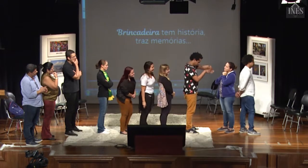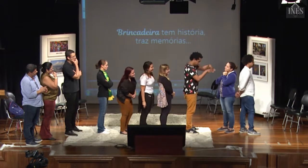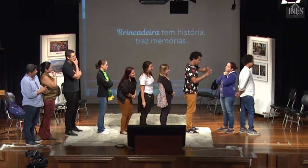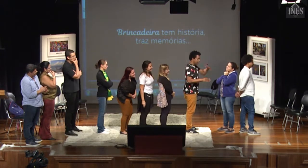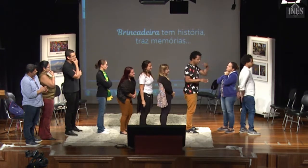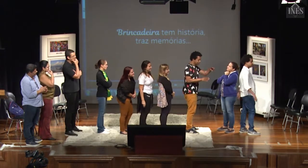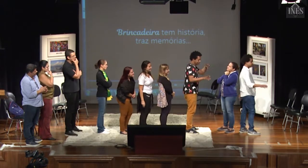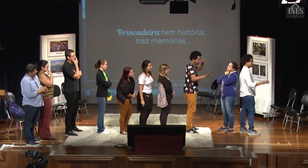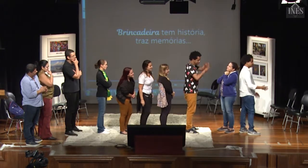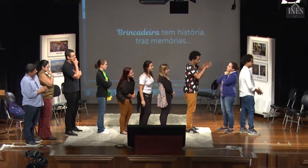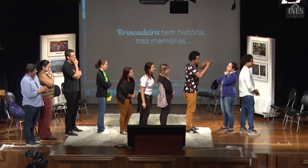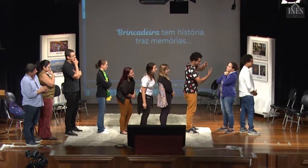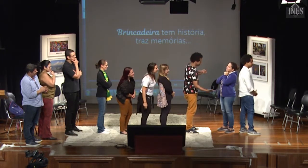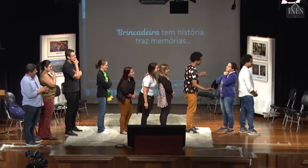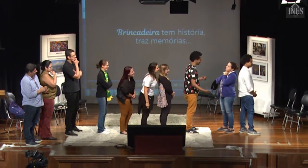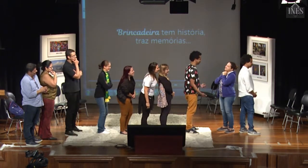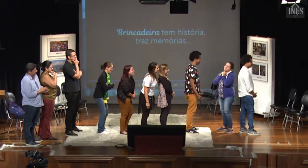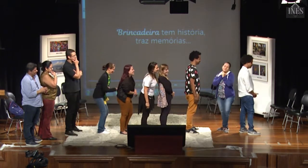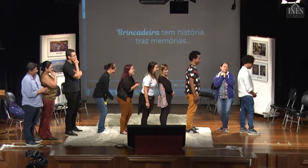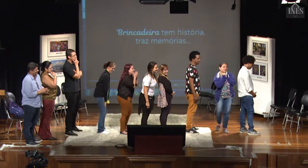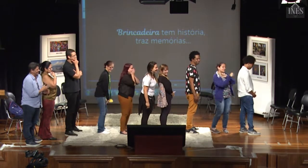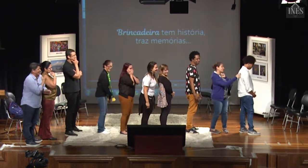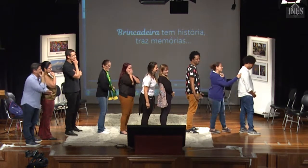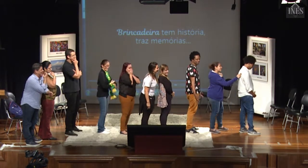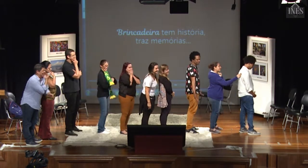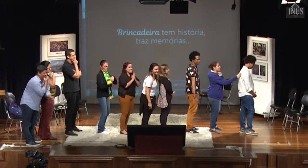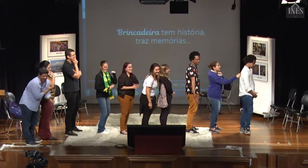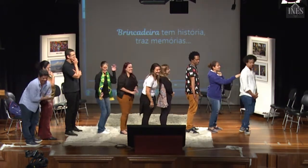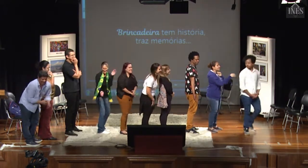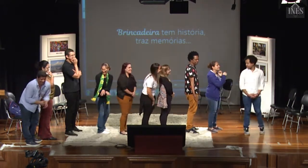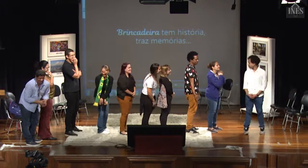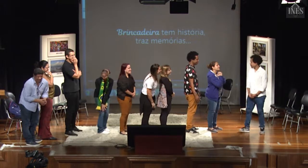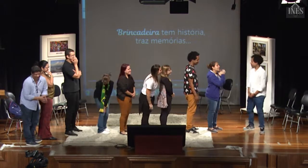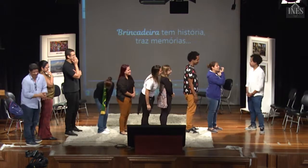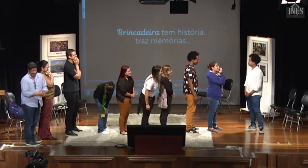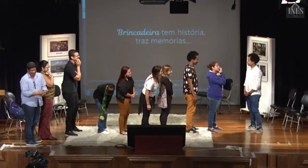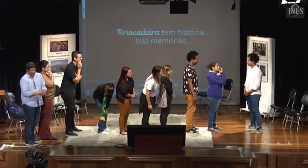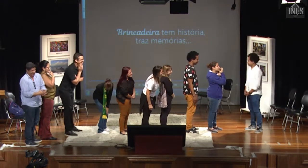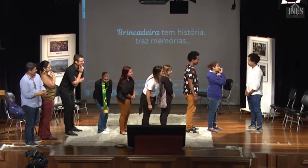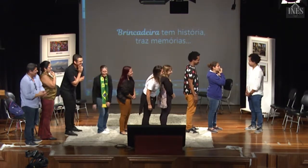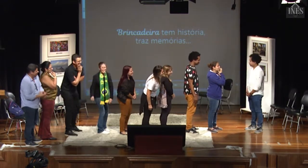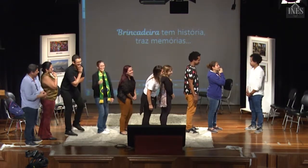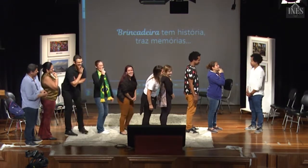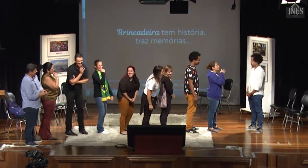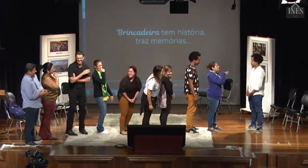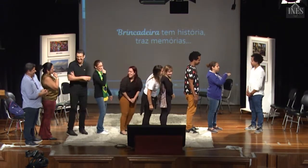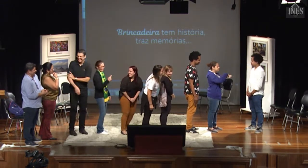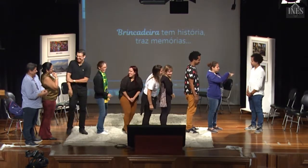O cachorro estava em cima da moto, aí bateu numa pessoa e a pessoa morreu. O cachorro estava em